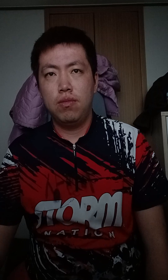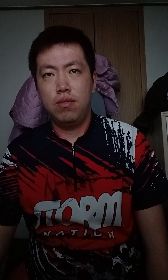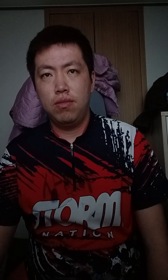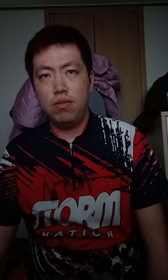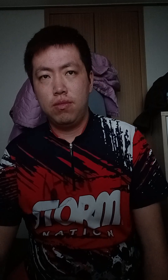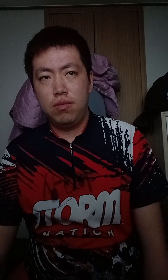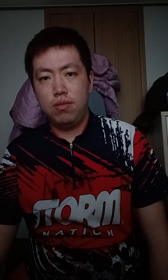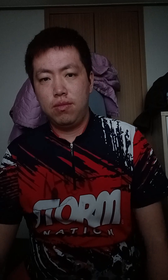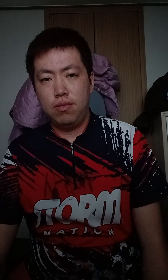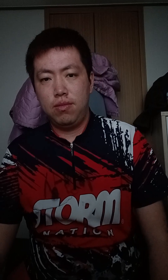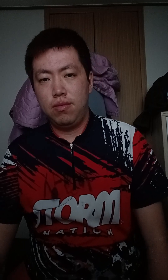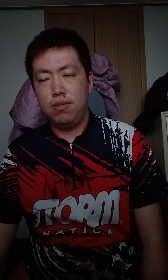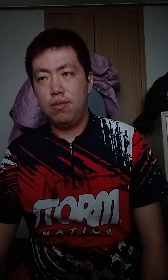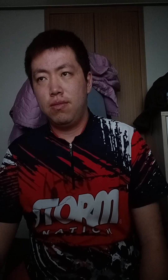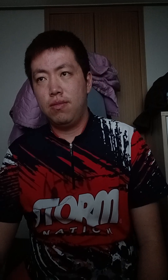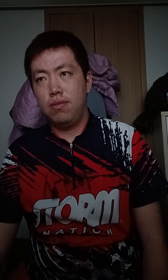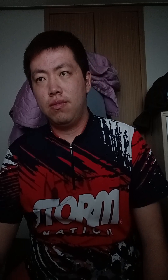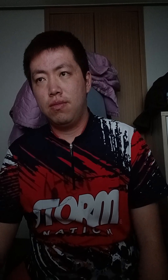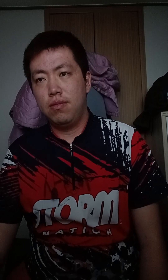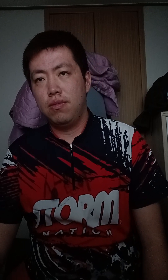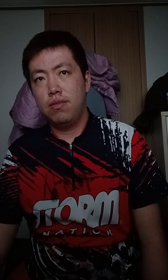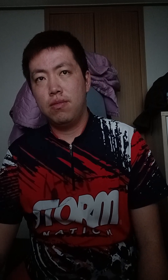미안해, 뭐가 있게요. 지금